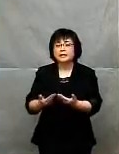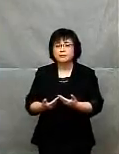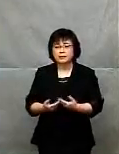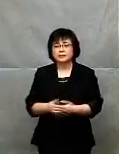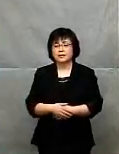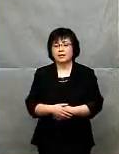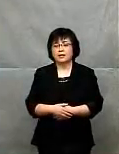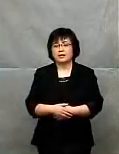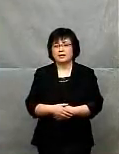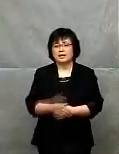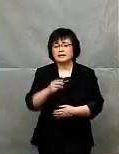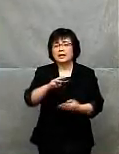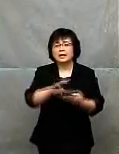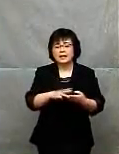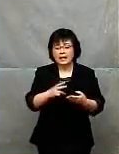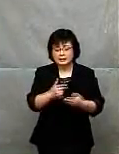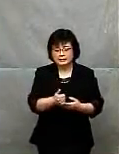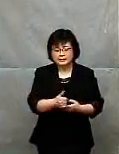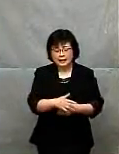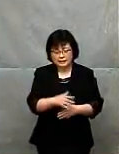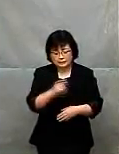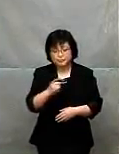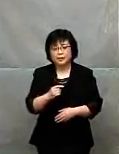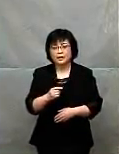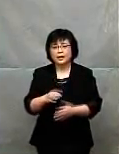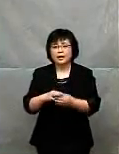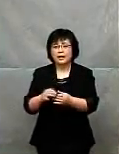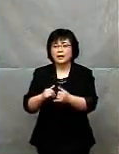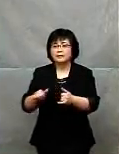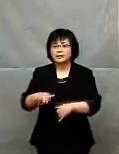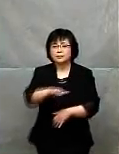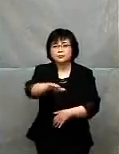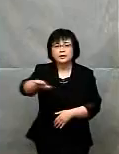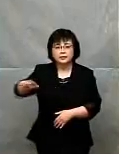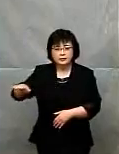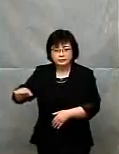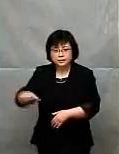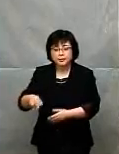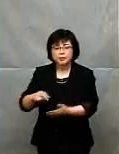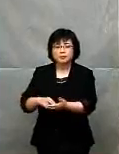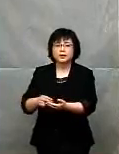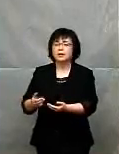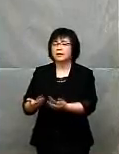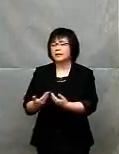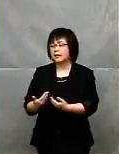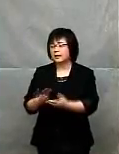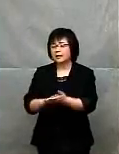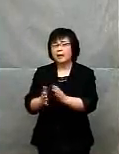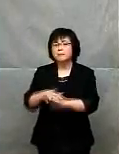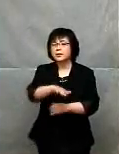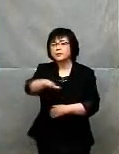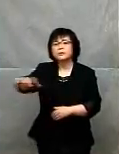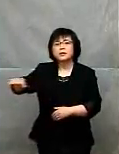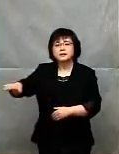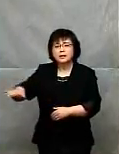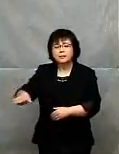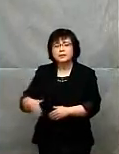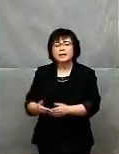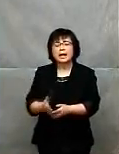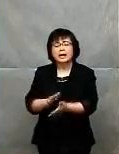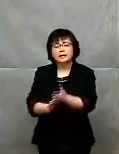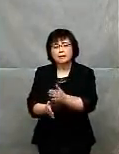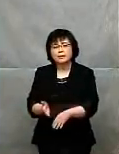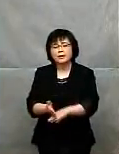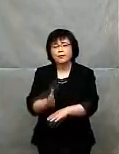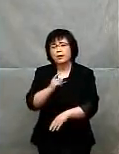ました酒田市をはじめ、関係者の皆様、ご参加いただいた県民の皆様に改めて御